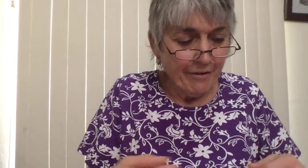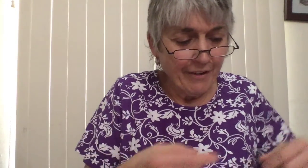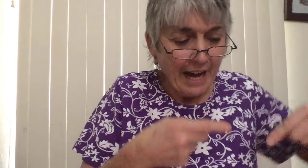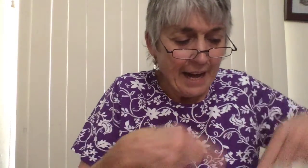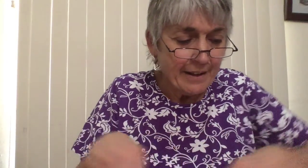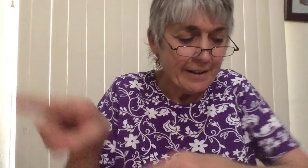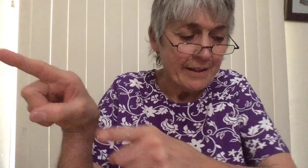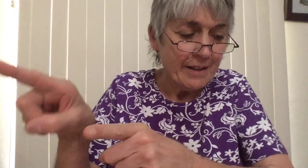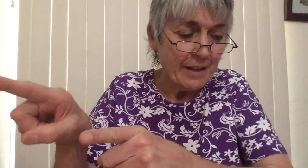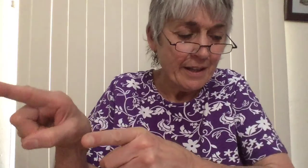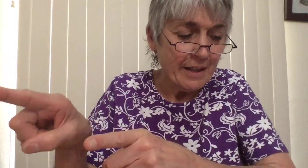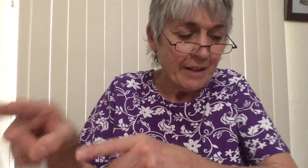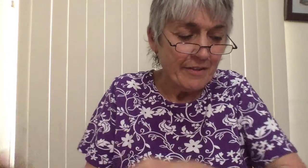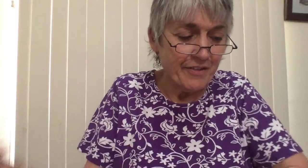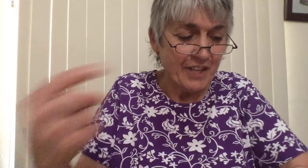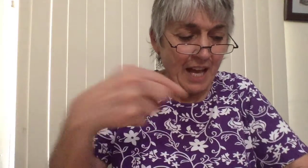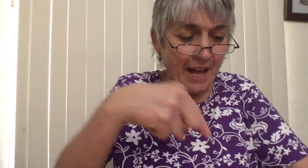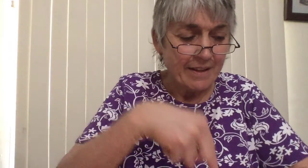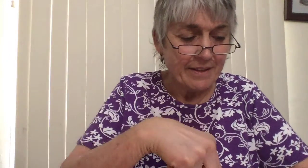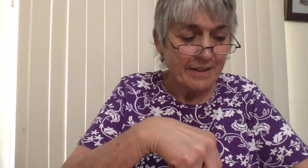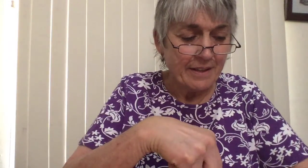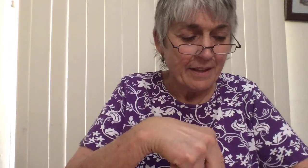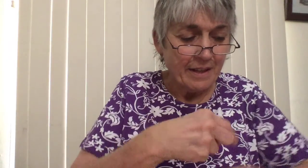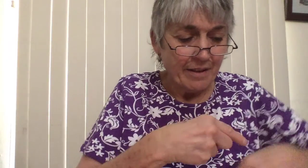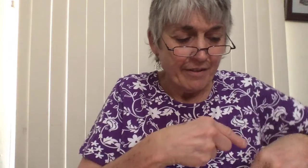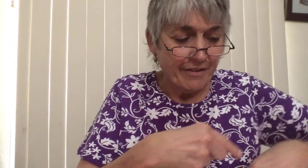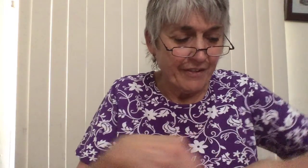Va, viens, va,